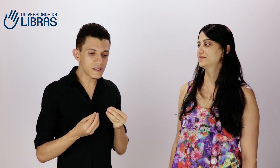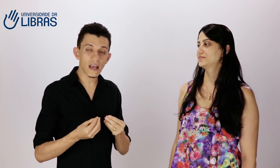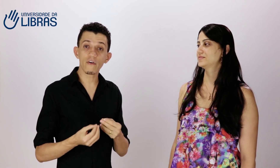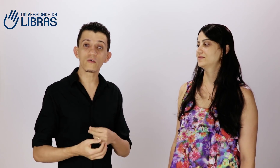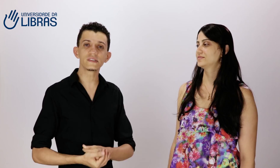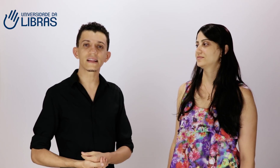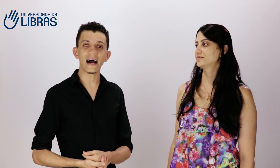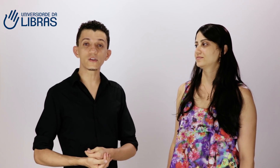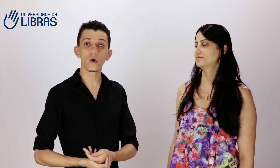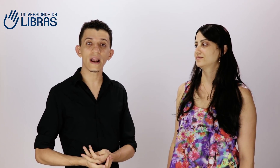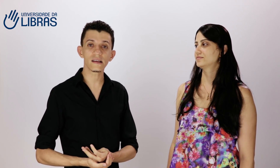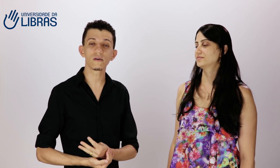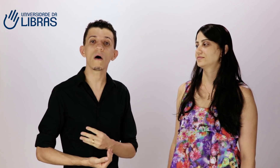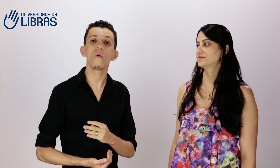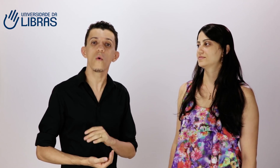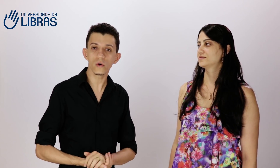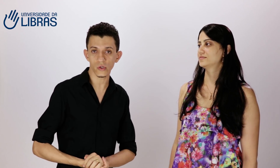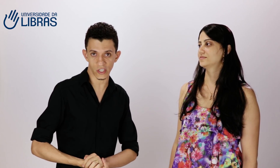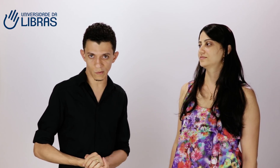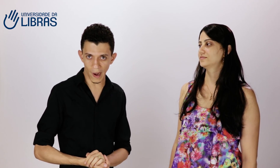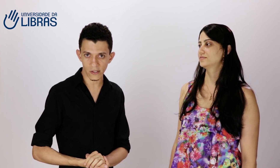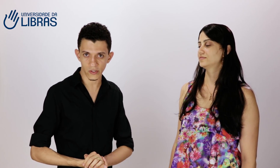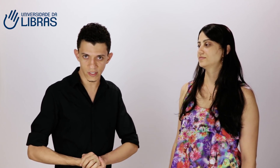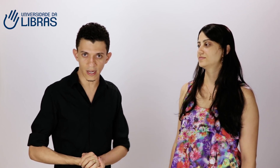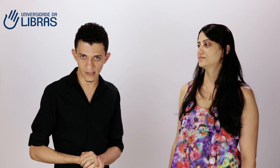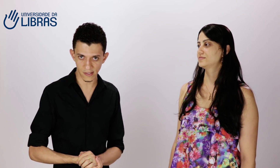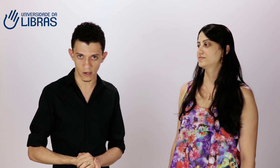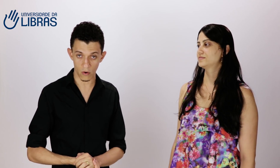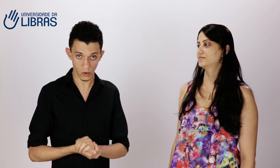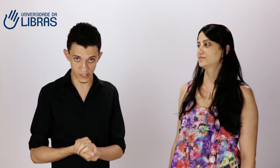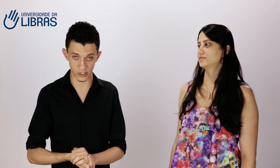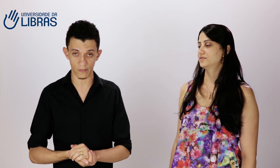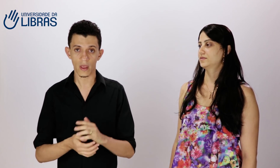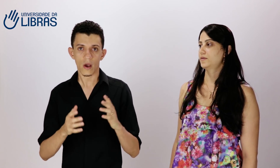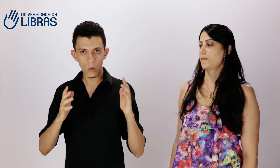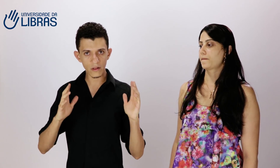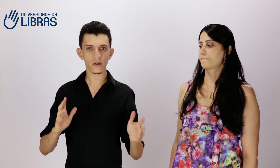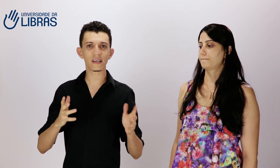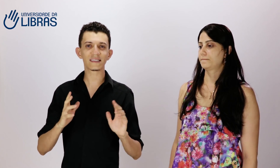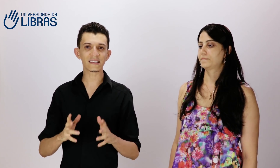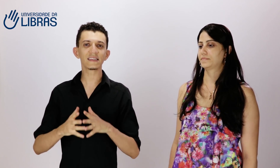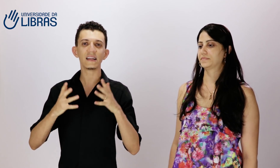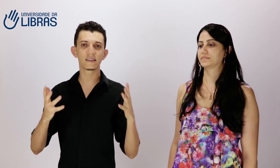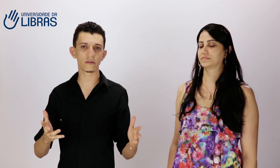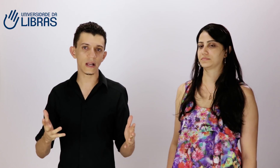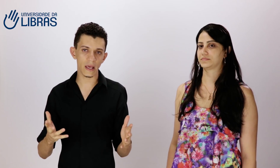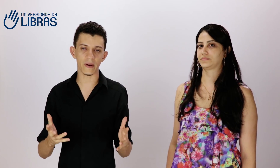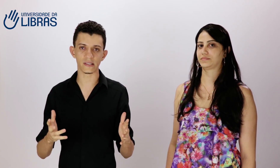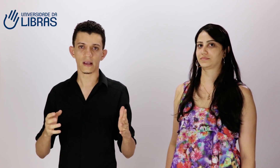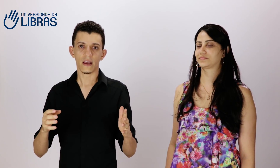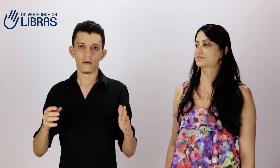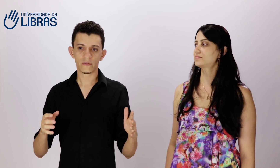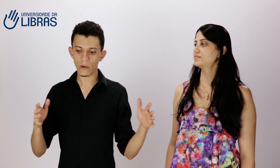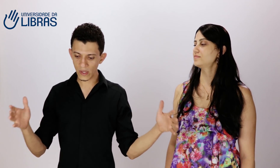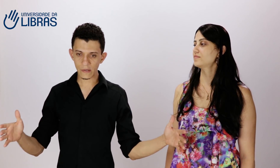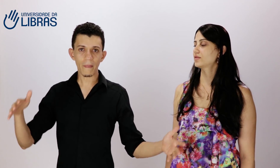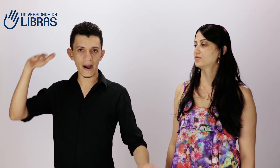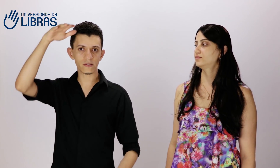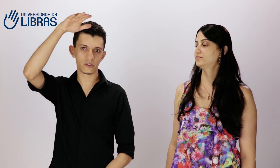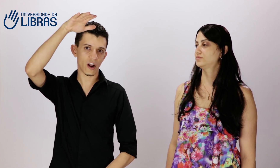observei alguns detalhes com relação ao uso de espaço de sinalização. Ou seja, quando você está sinalizando em Libras, tem um espaço,